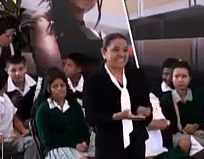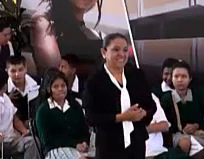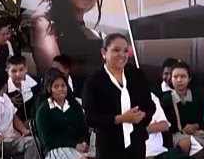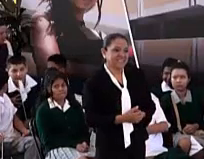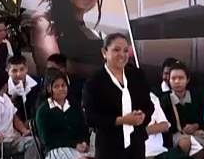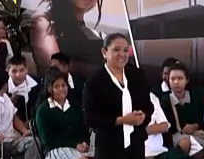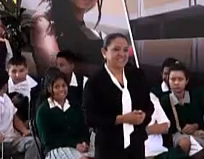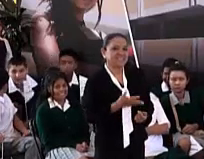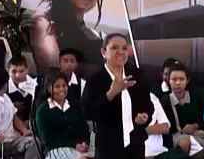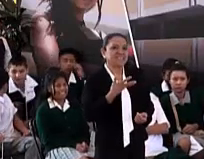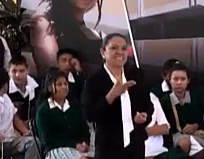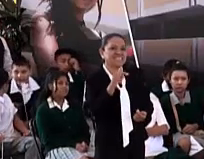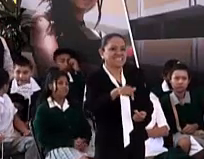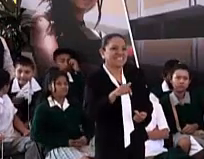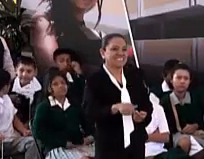Y tiene